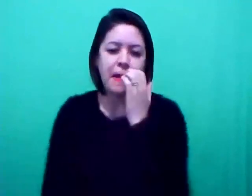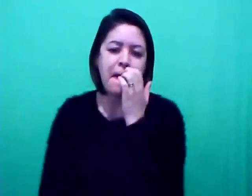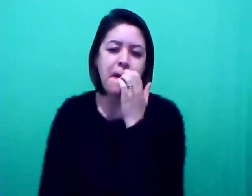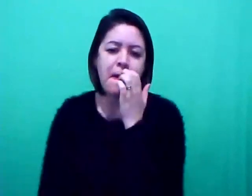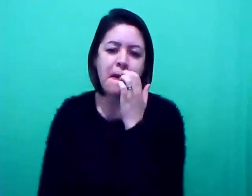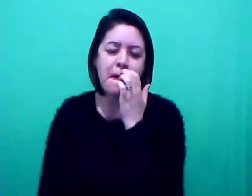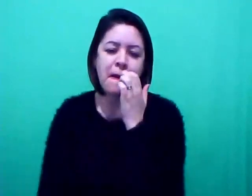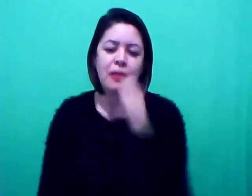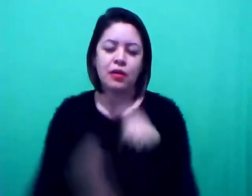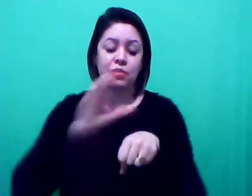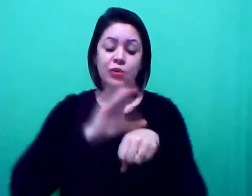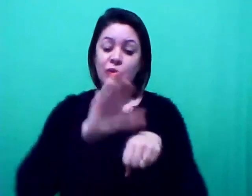Consegue visualizar também.